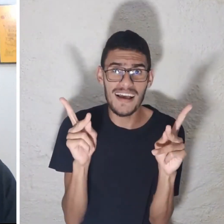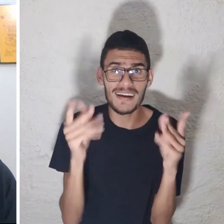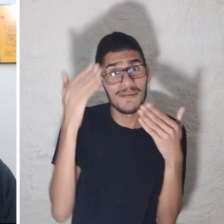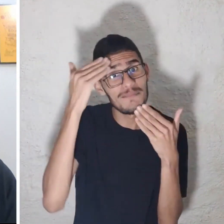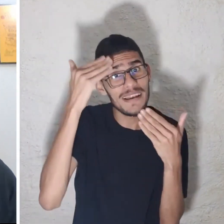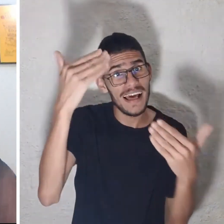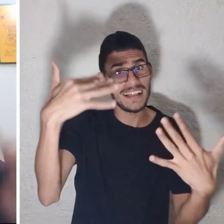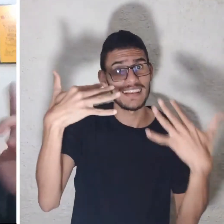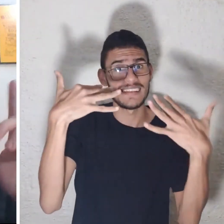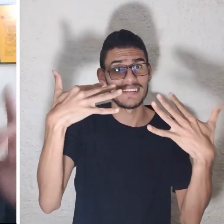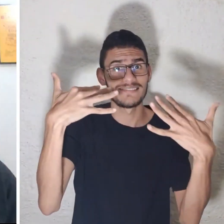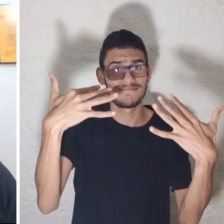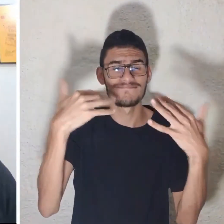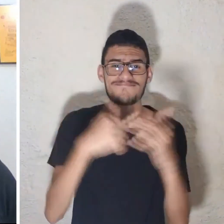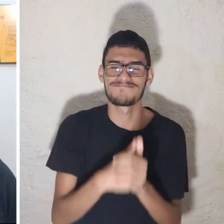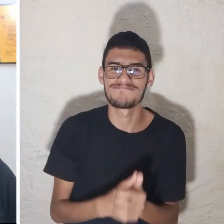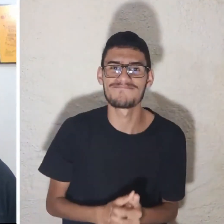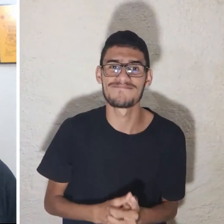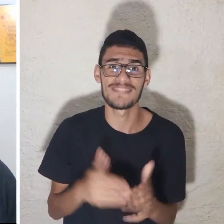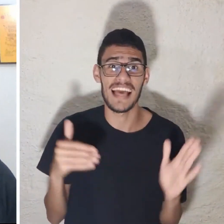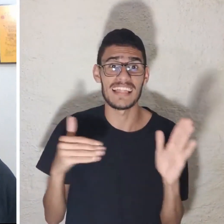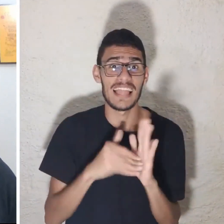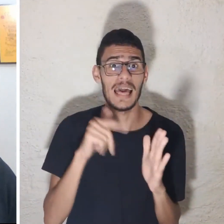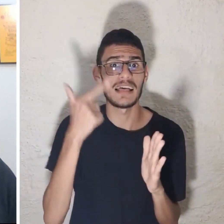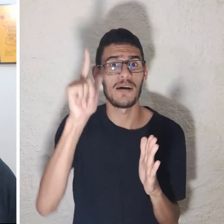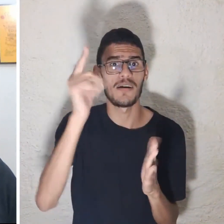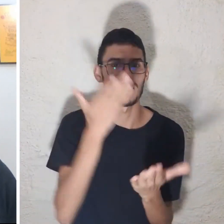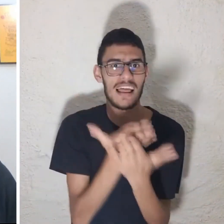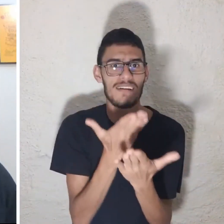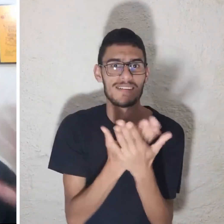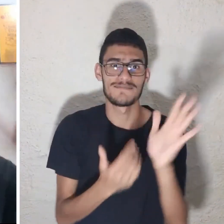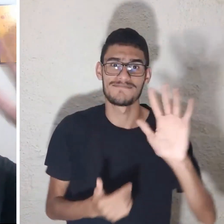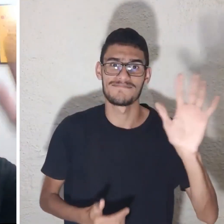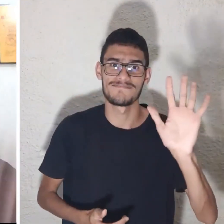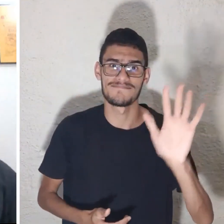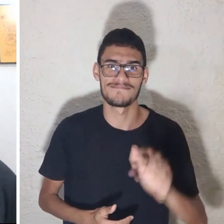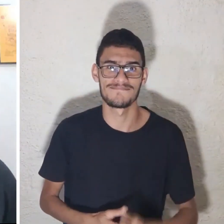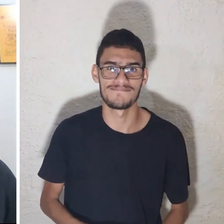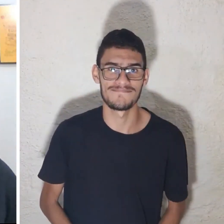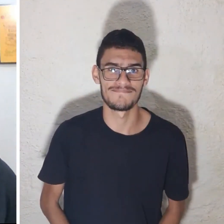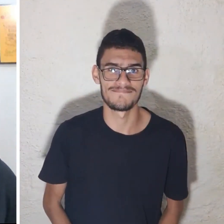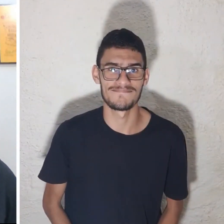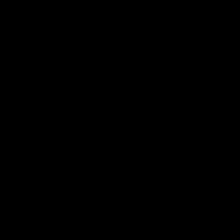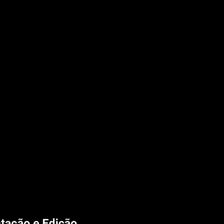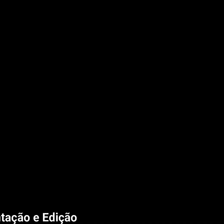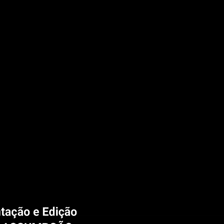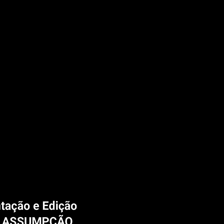ocasião, tá bom? Obrigado aí pela atenção, pessoal, e até a próxima. Tchau, tchau.